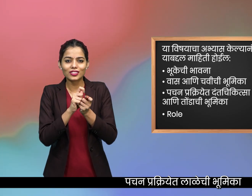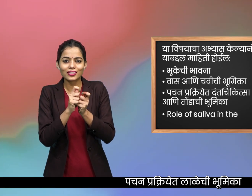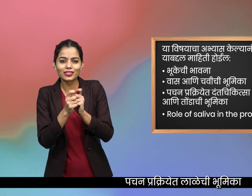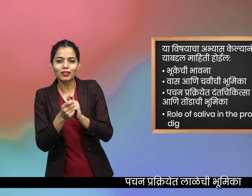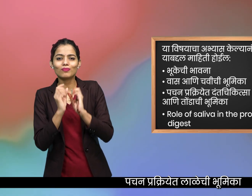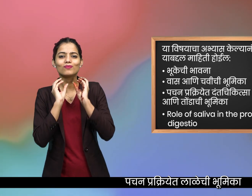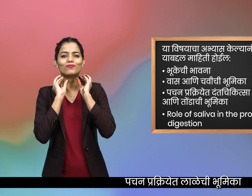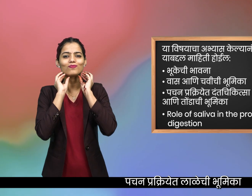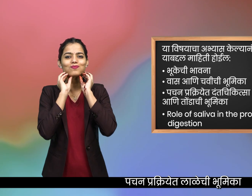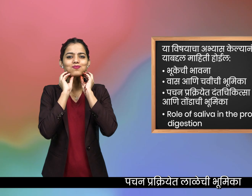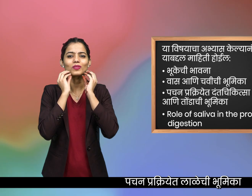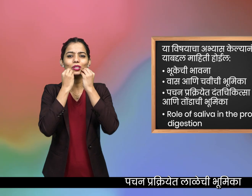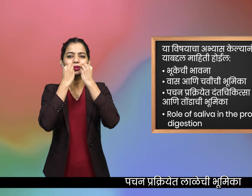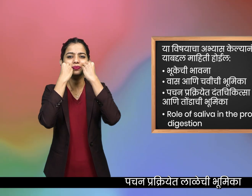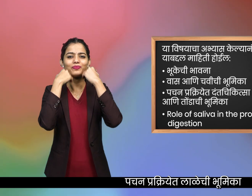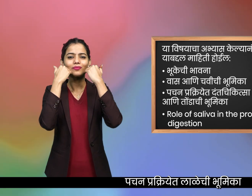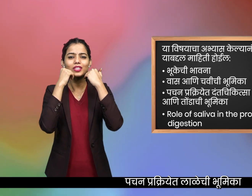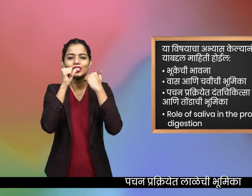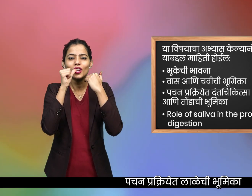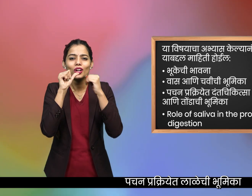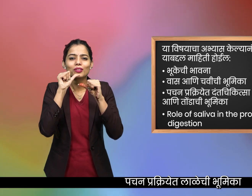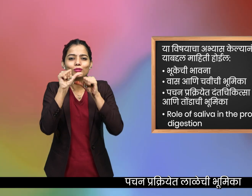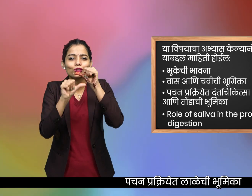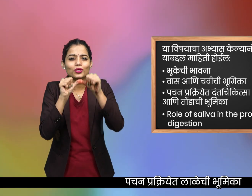पचन प्रक्रियेत लाळेची भूमिका.